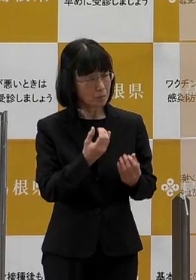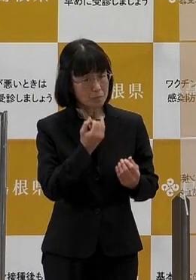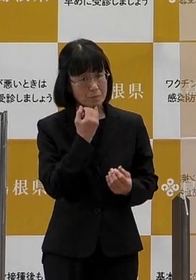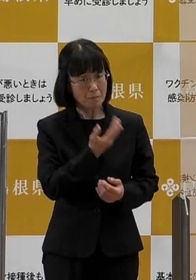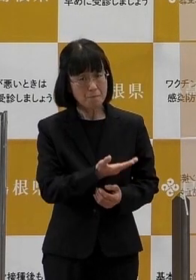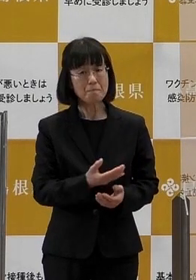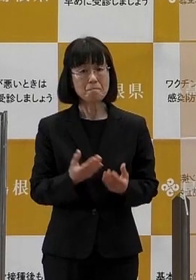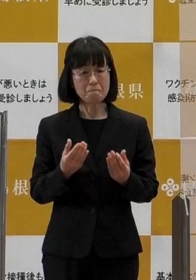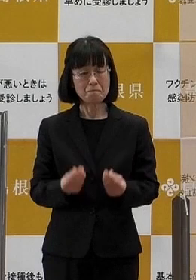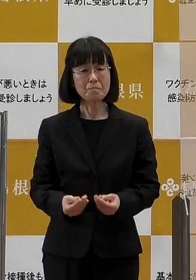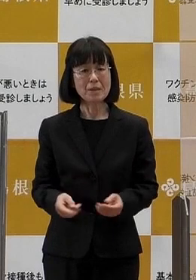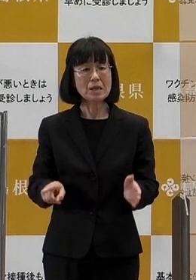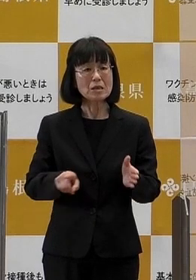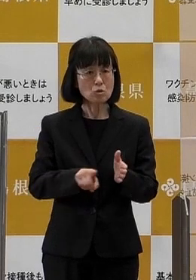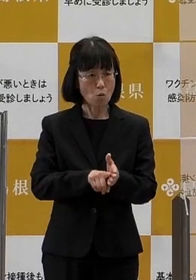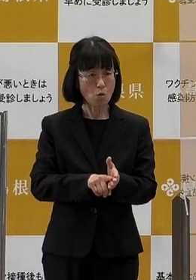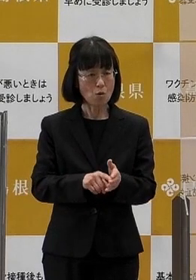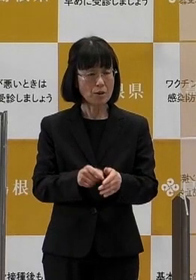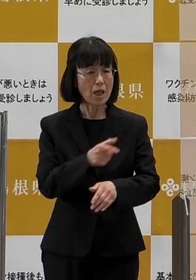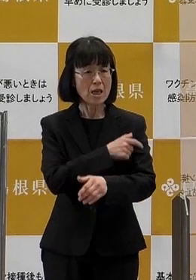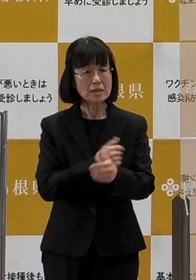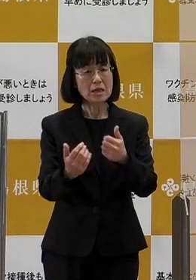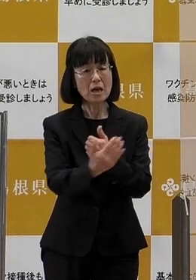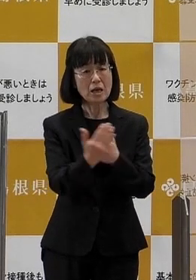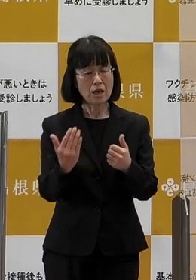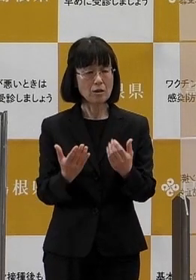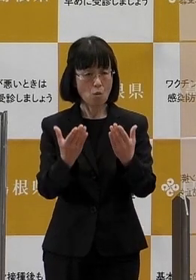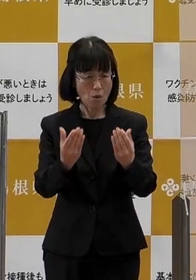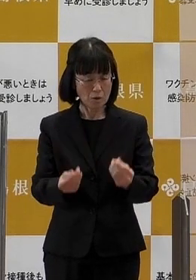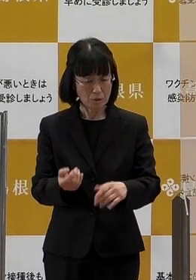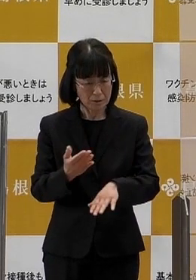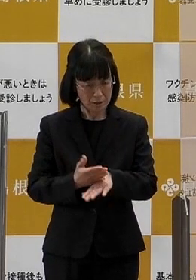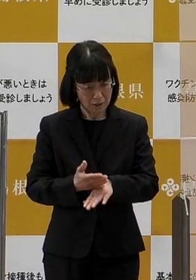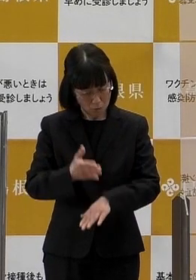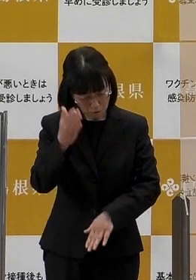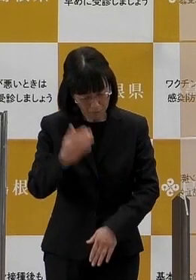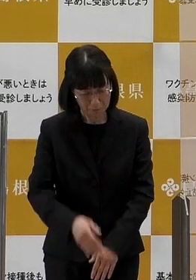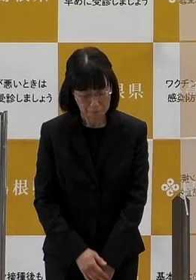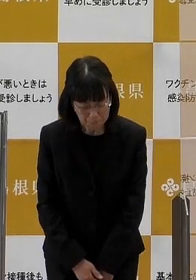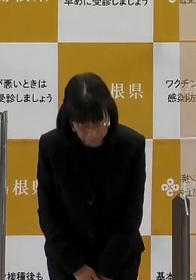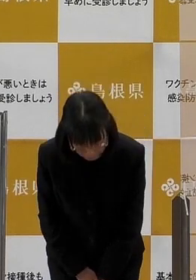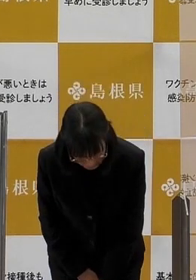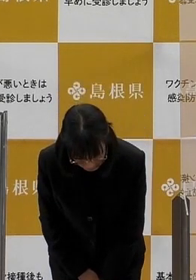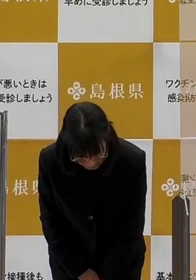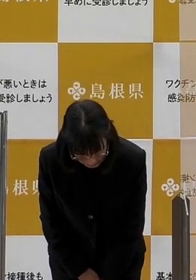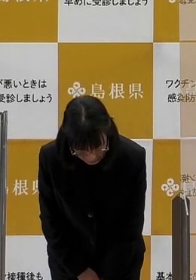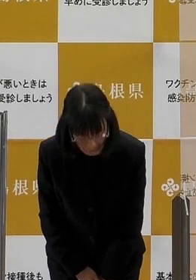以上で記者会見を終了させていただきます。ありがとうございました。 はい、ありがとうございました。